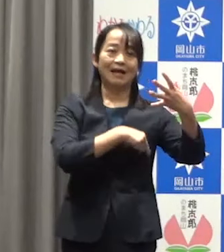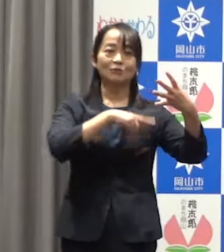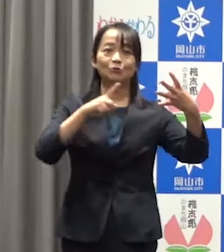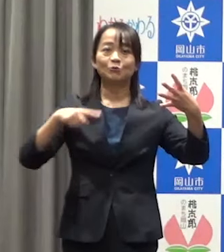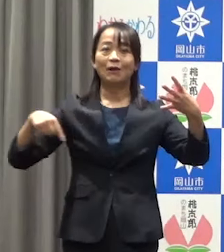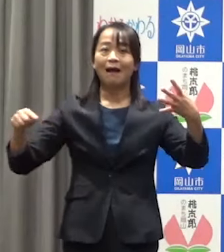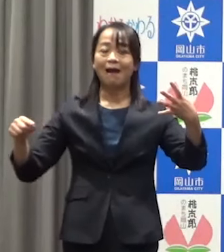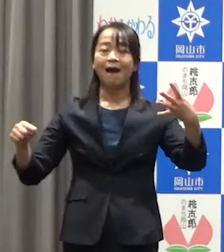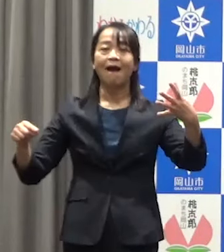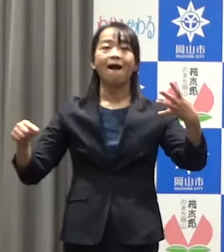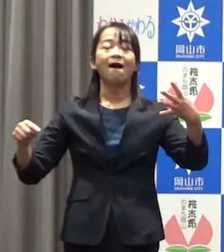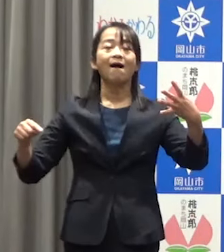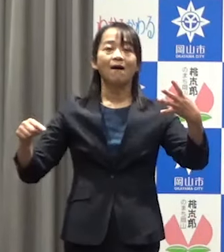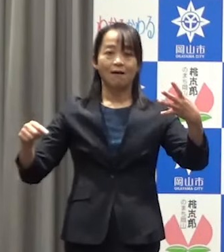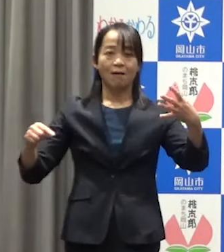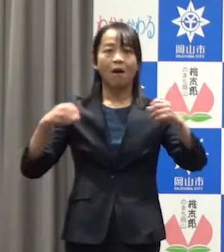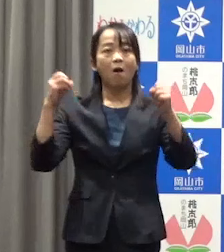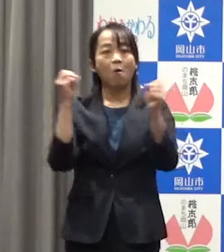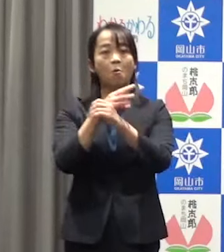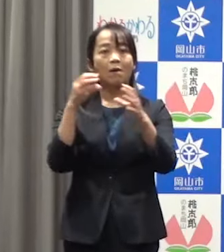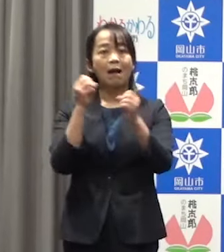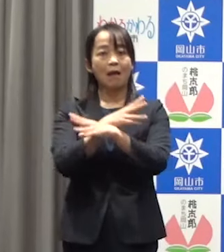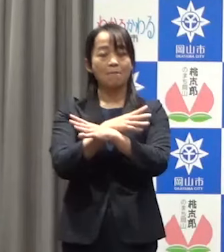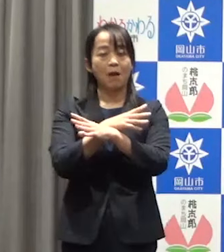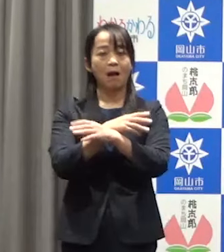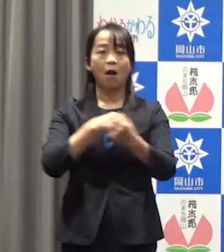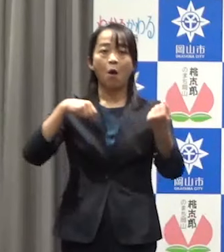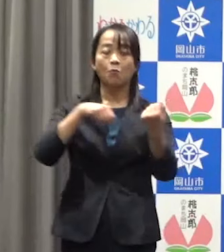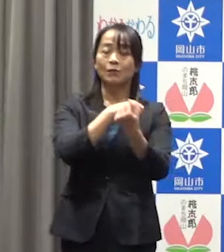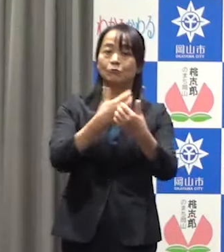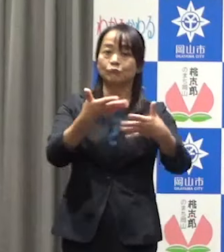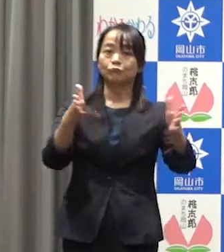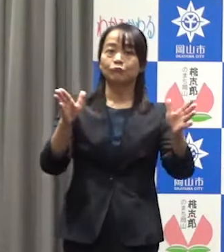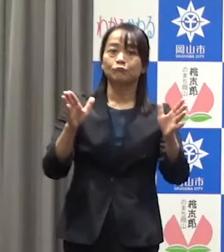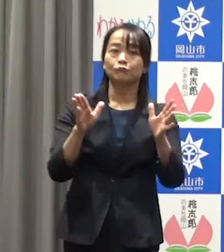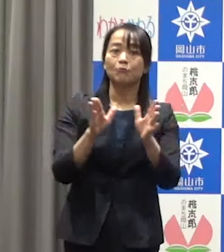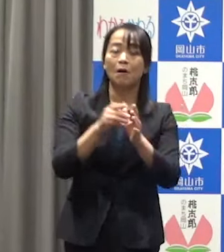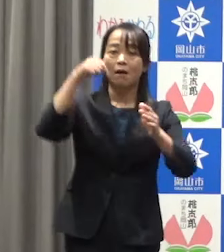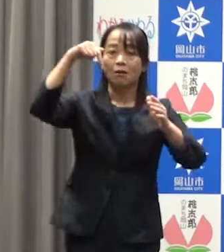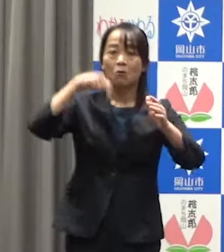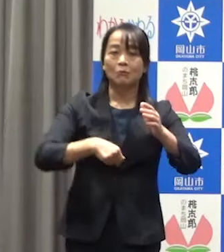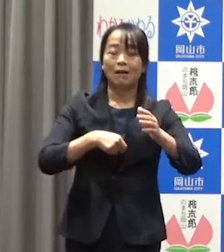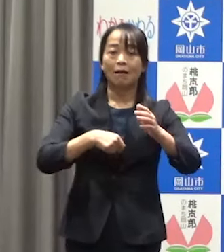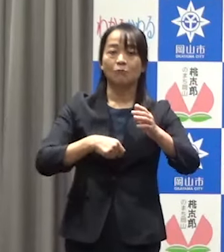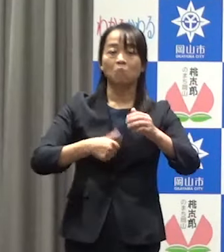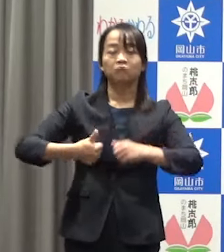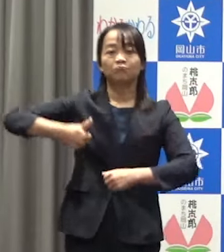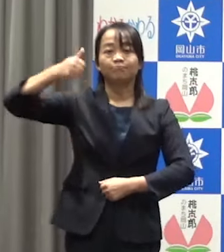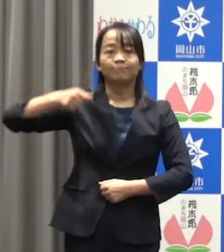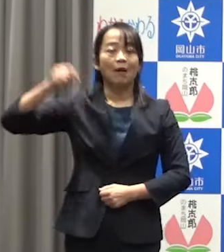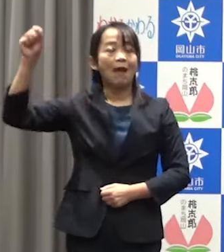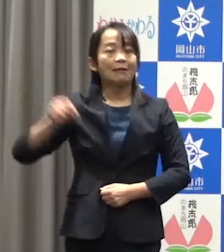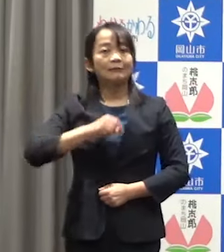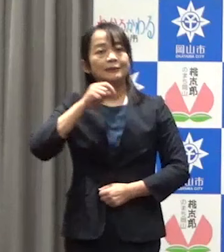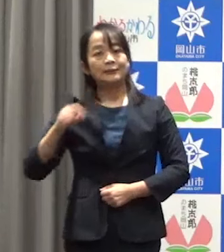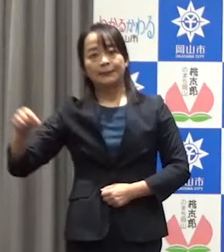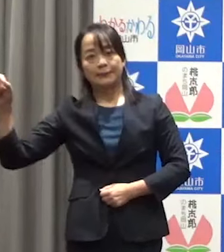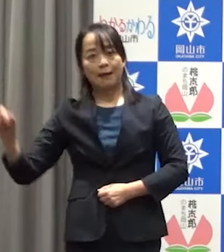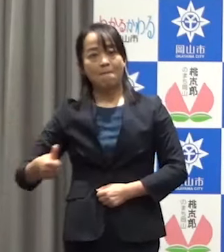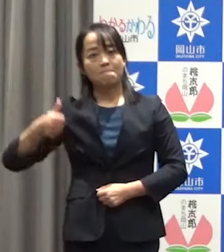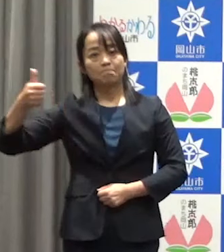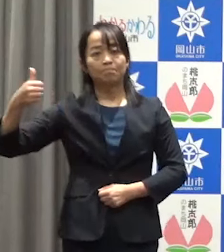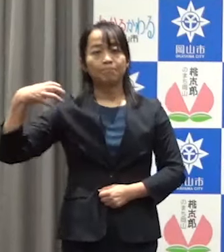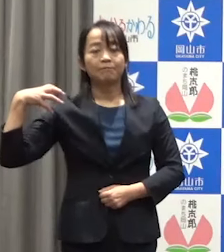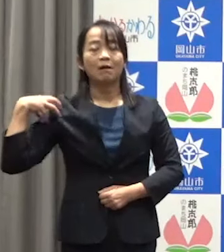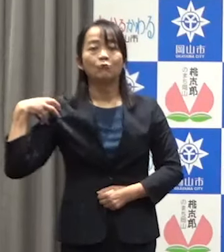岡山フィルハーモニック管弦楽団の主席指揮者を務めていただくとともに、オーボエ奏者としてもオ